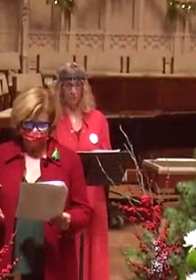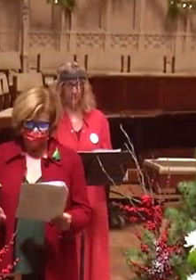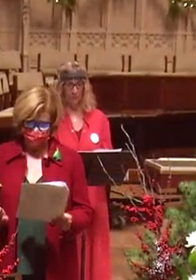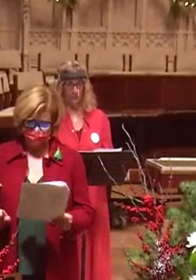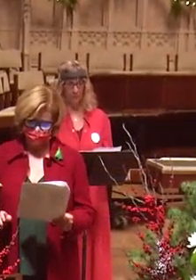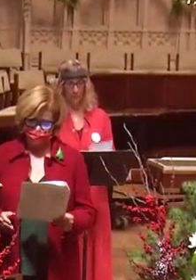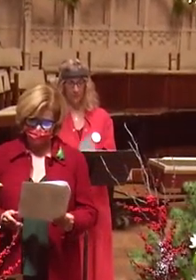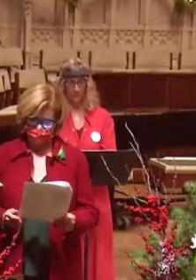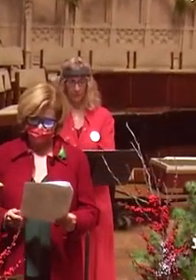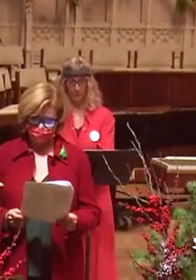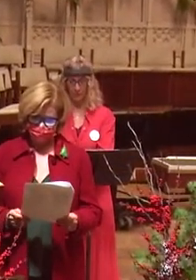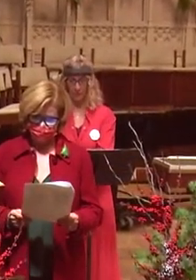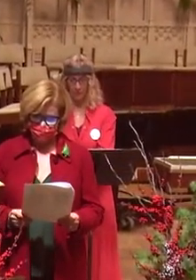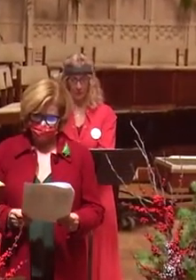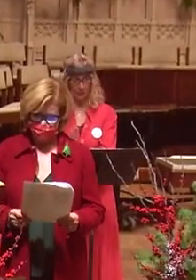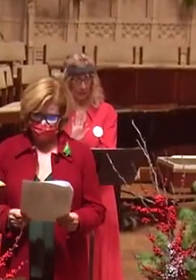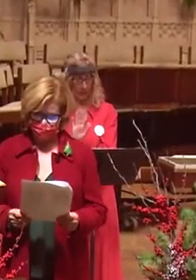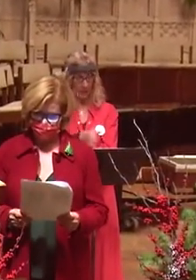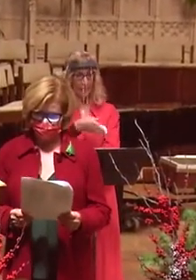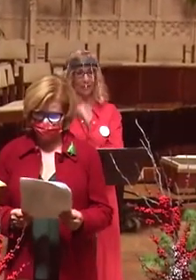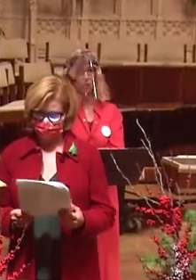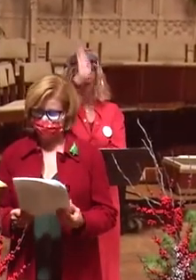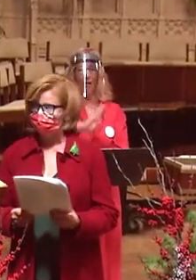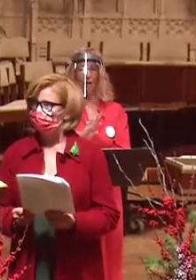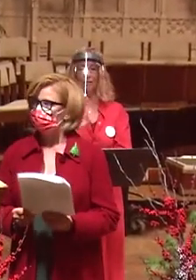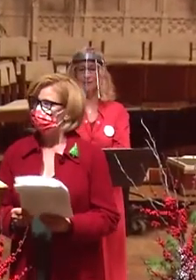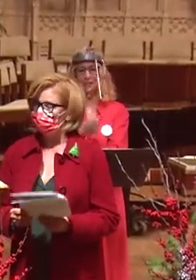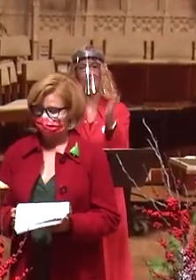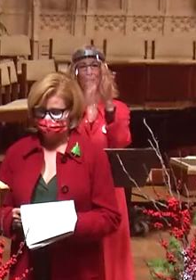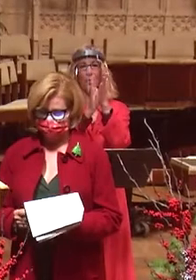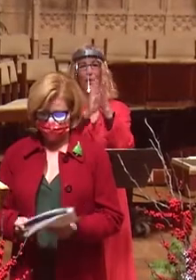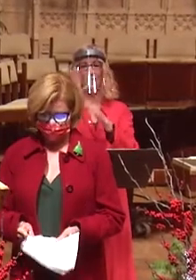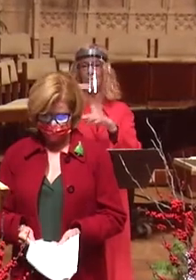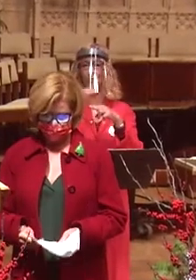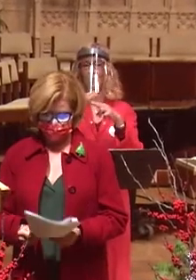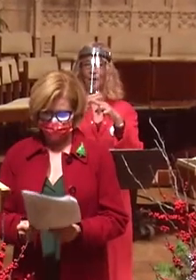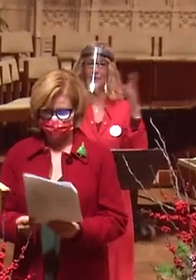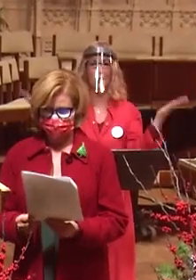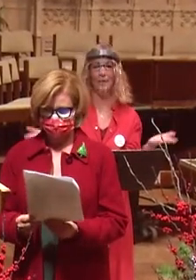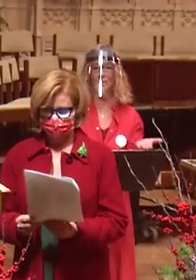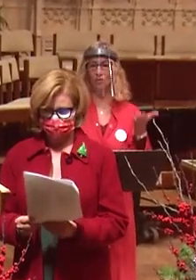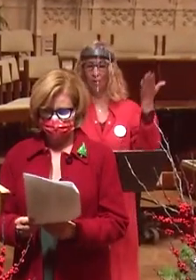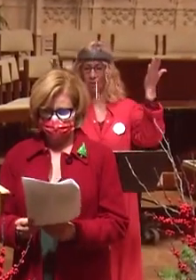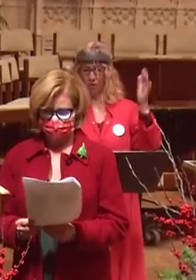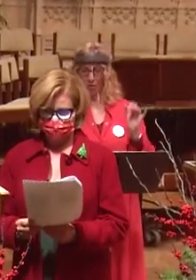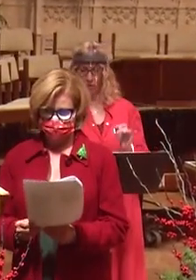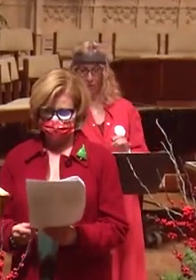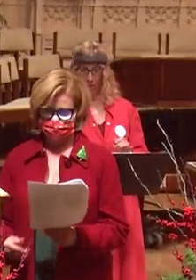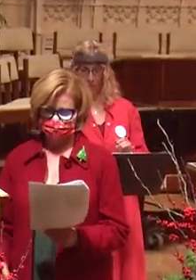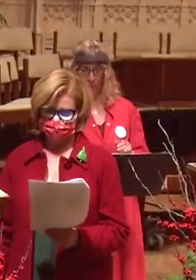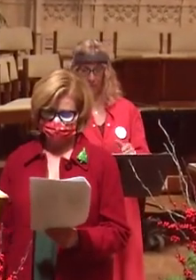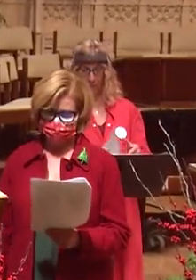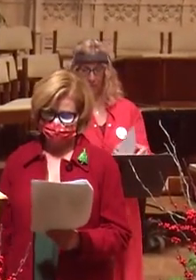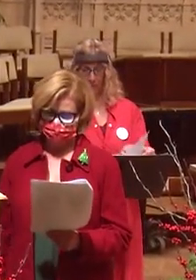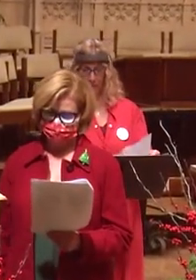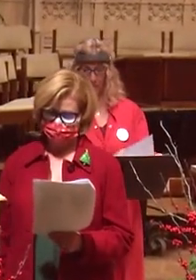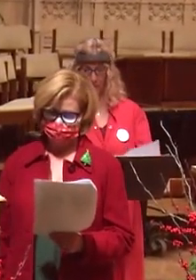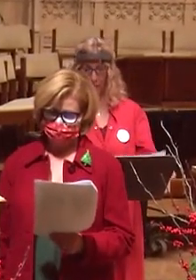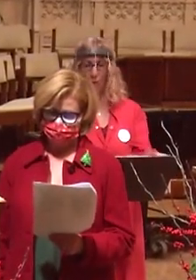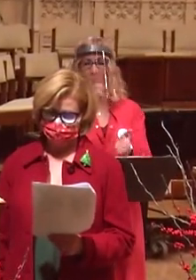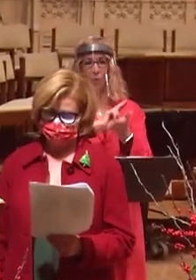Sing to God, sing praises to her name. Exalt her who rides upon the clouds. Holy is her